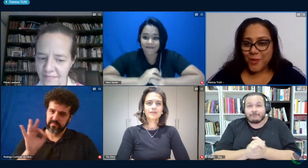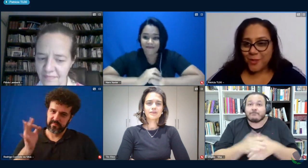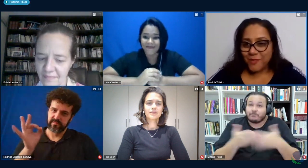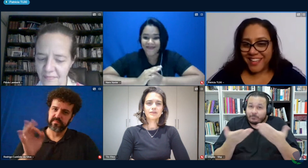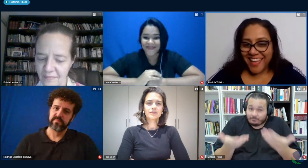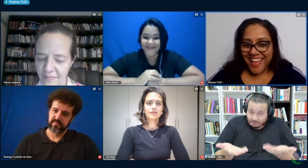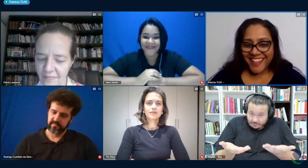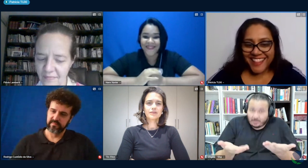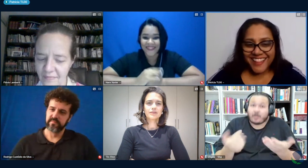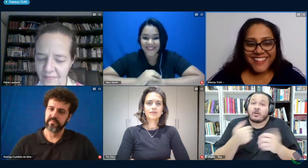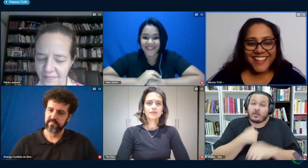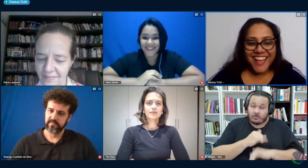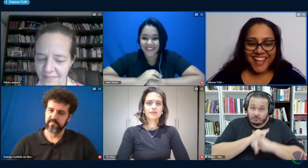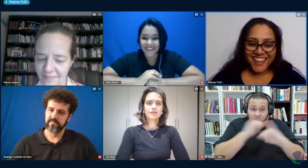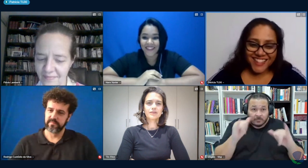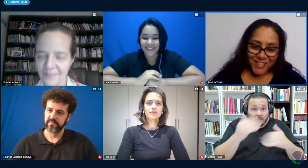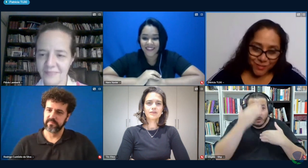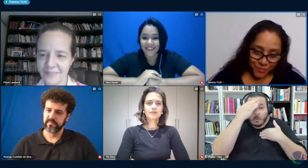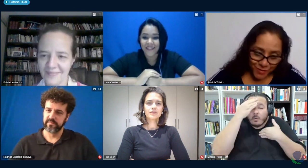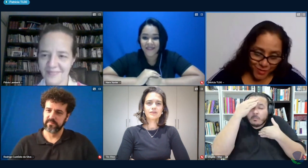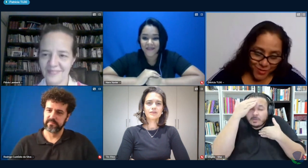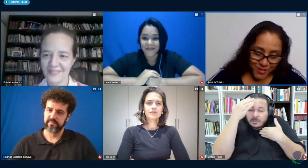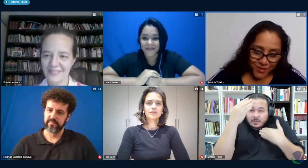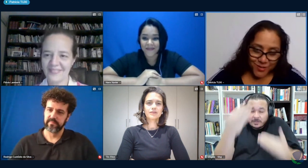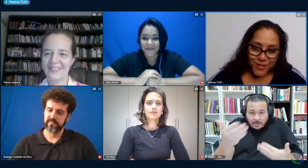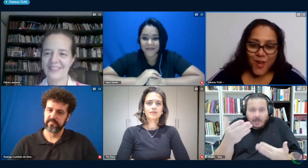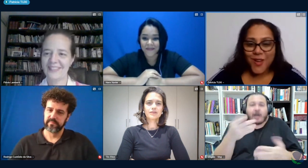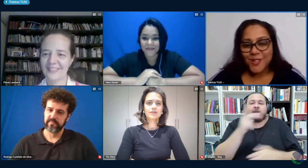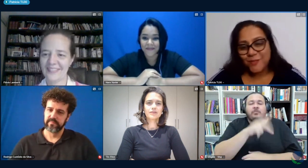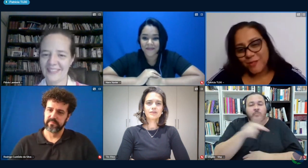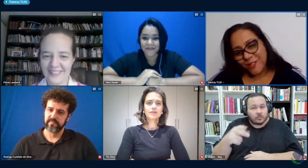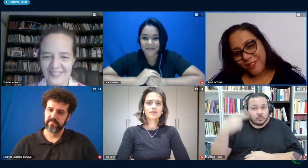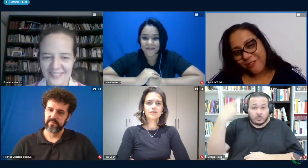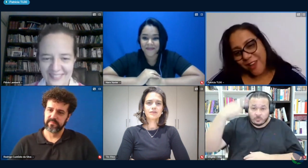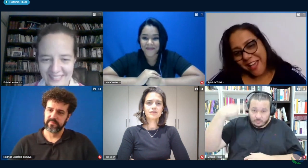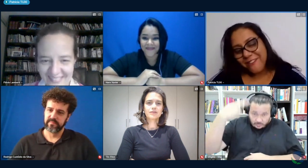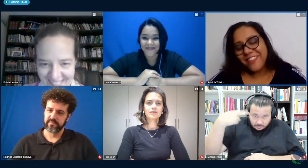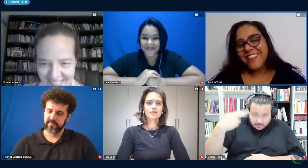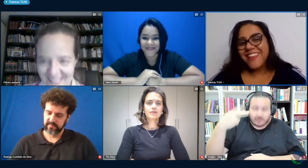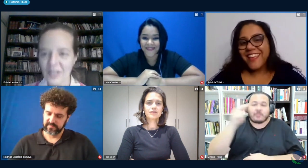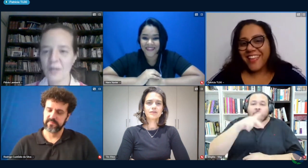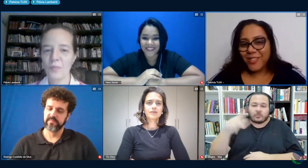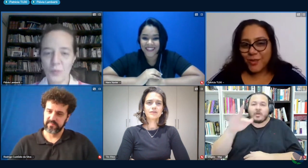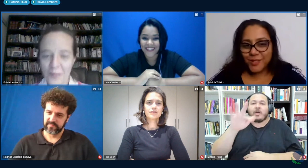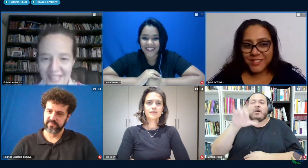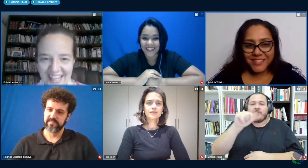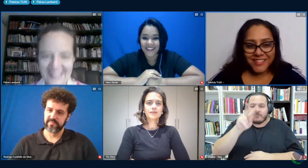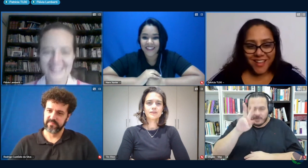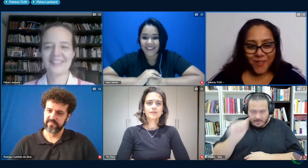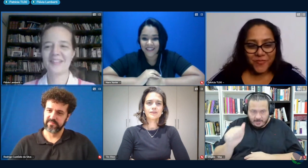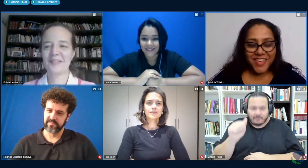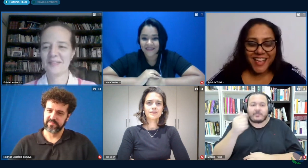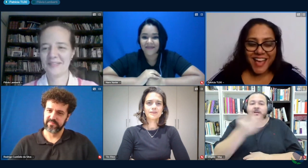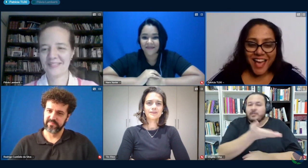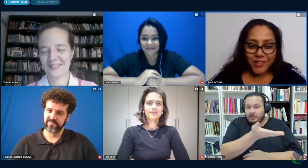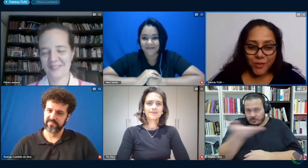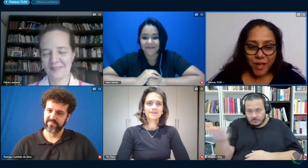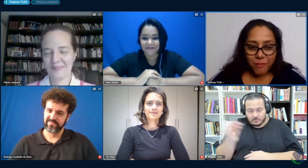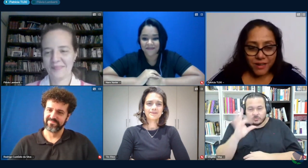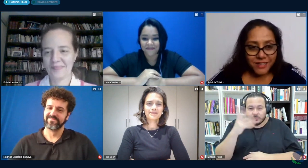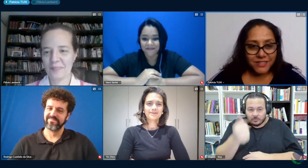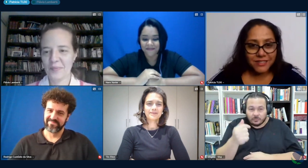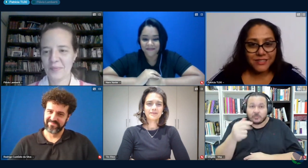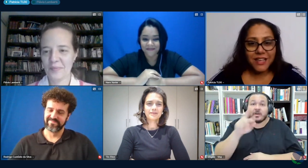digo muito obrigada, agradeço ao professor Rodrigo Custódio, professora Flávia, e a todos que estão.